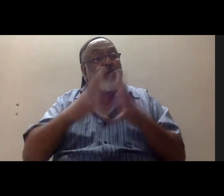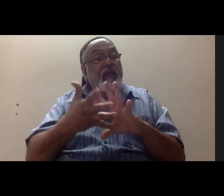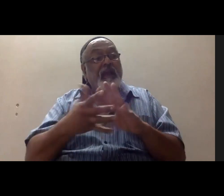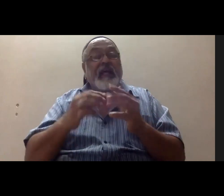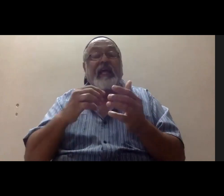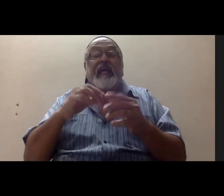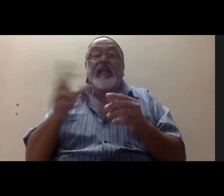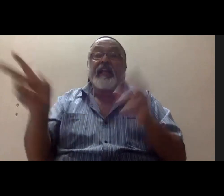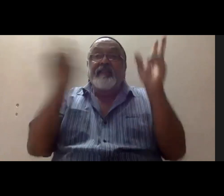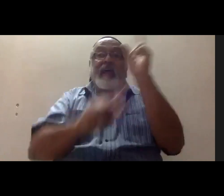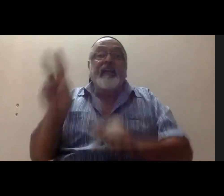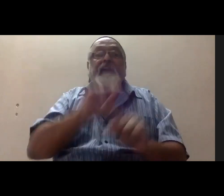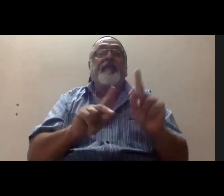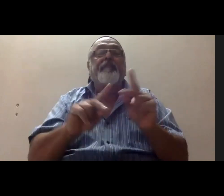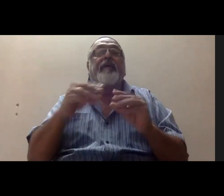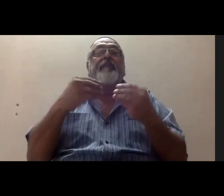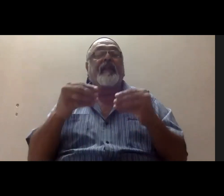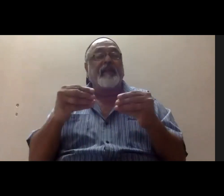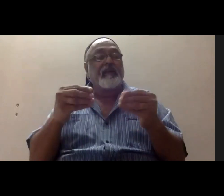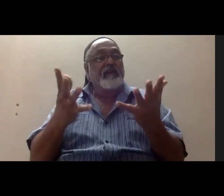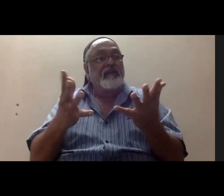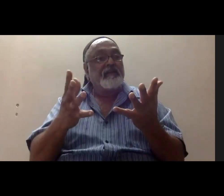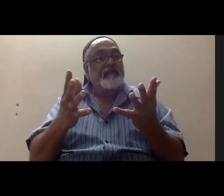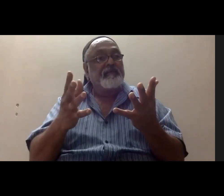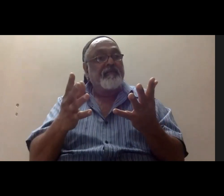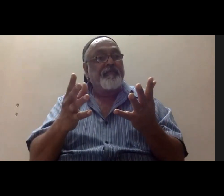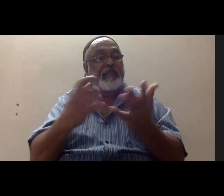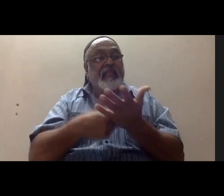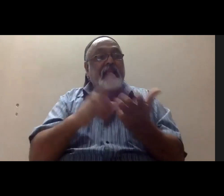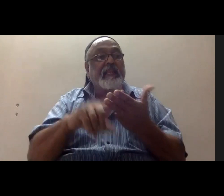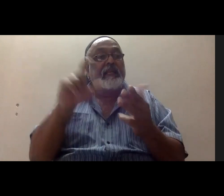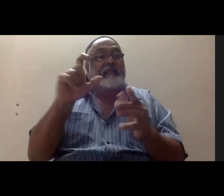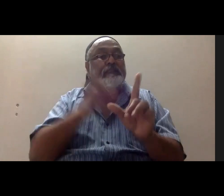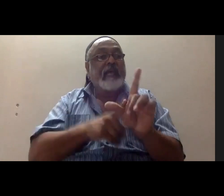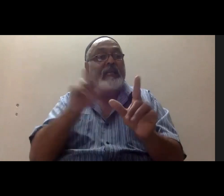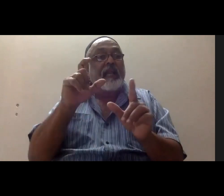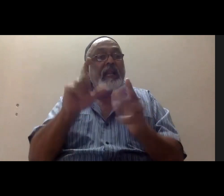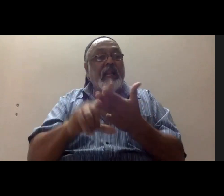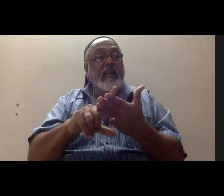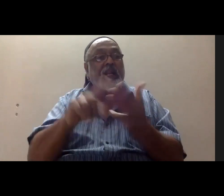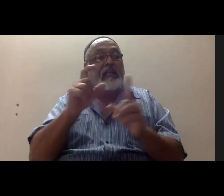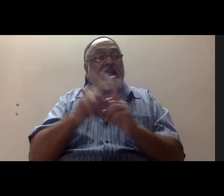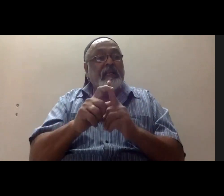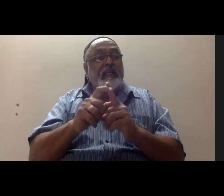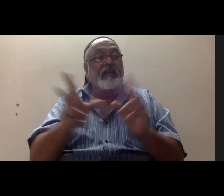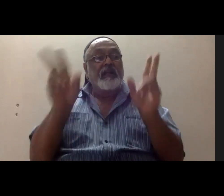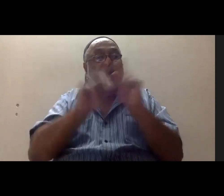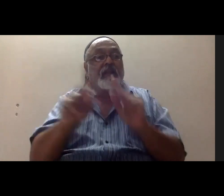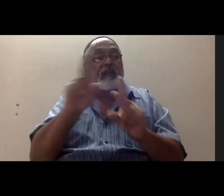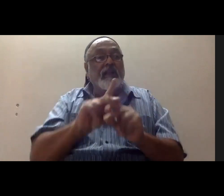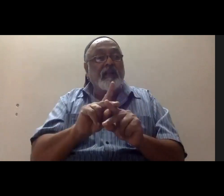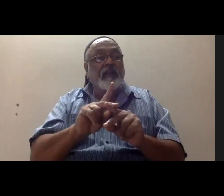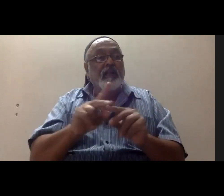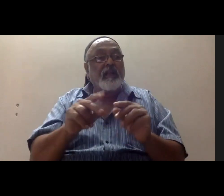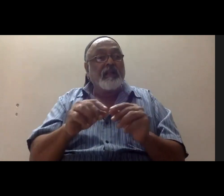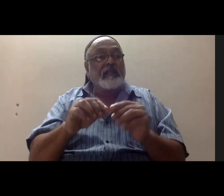पेपर्स। तो उसमें क्या है, उसमें एक और ये है कि खासियत ये है कि हमने उसके अंदर बीज भी डाले हैं,